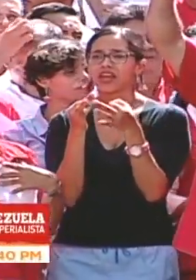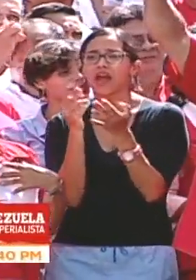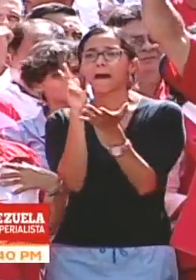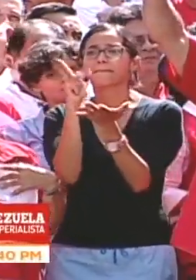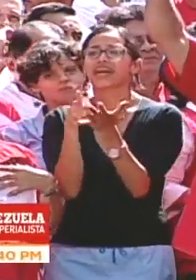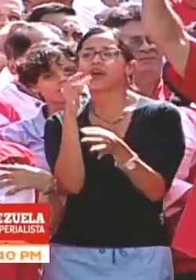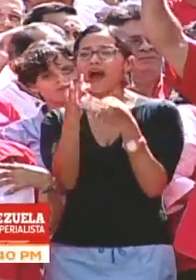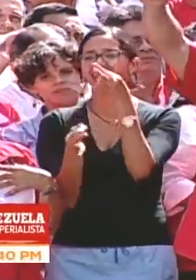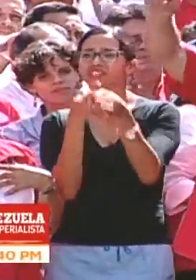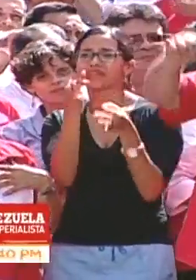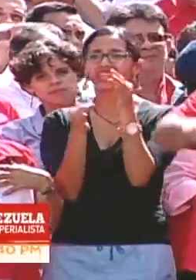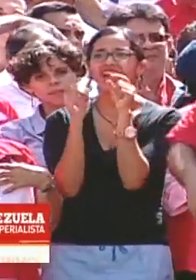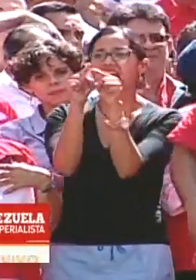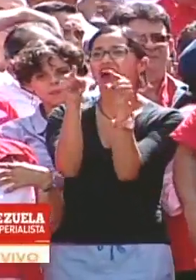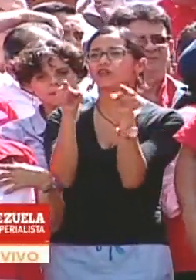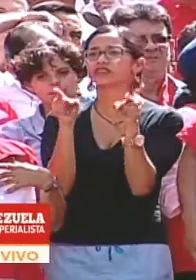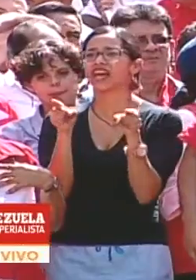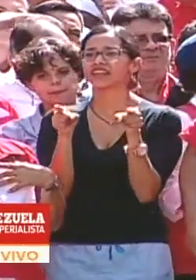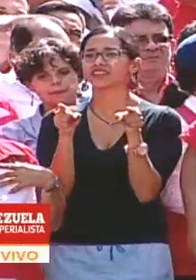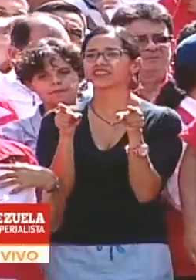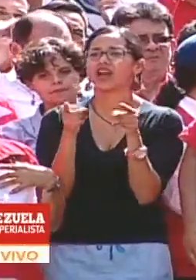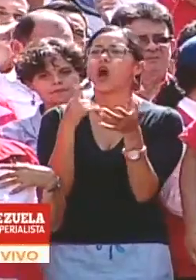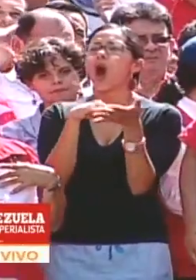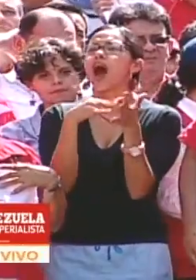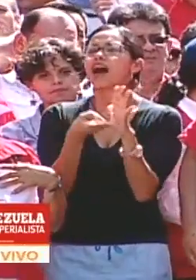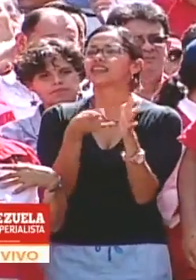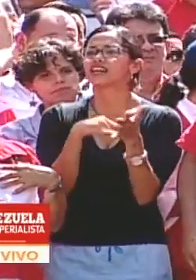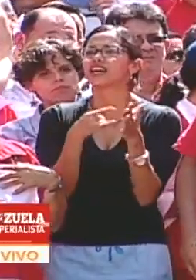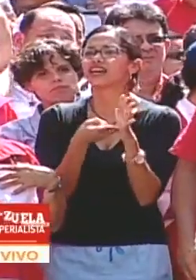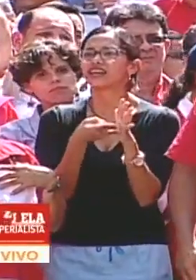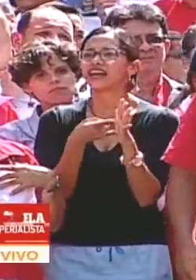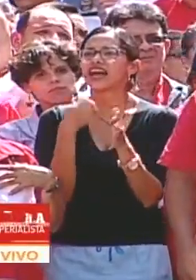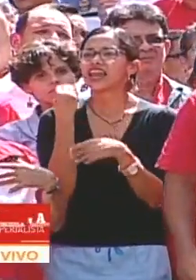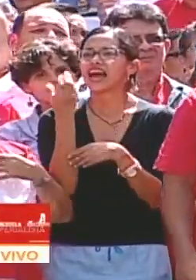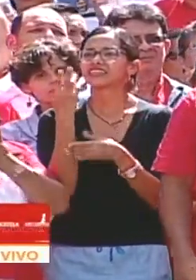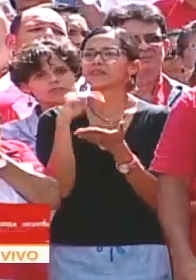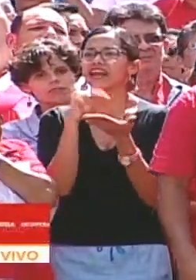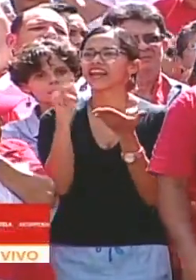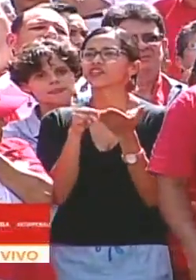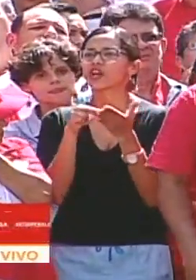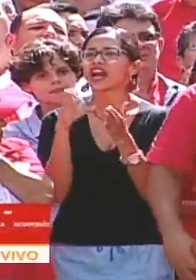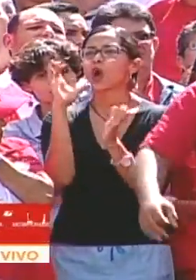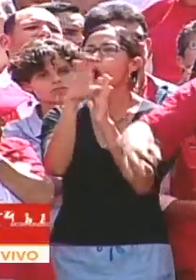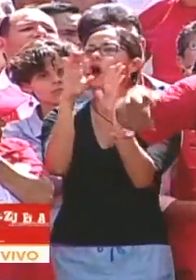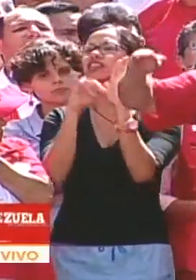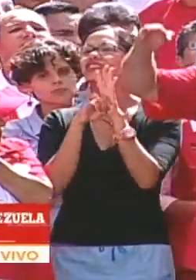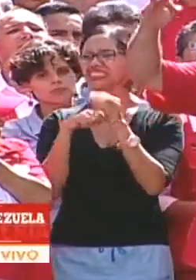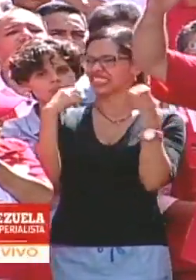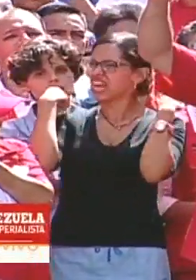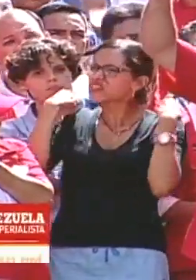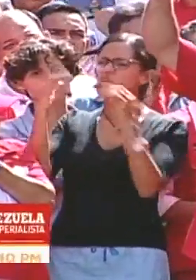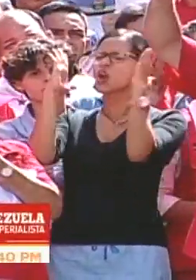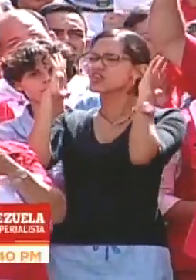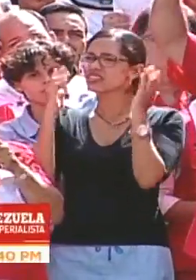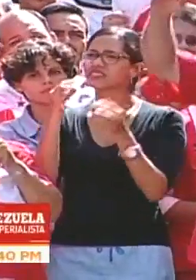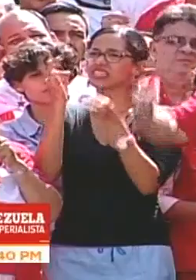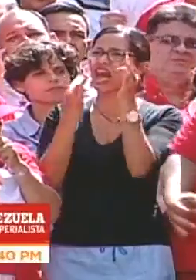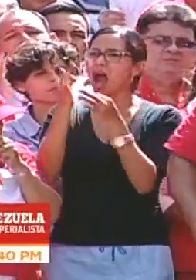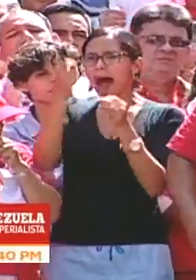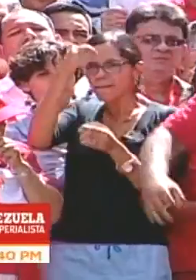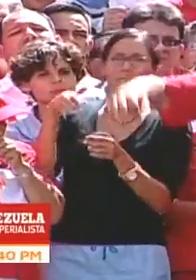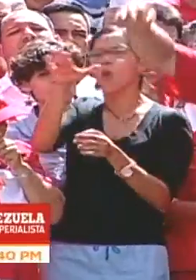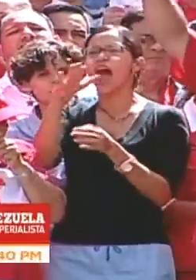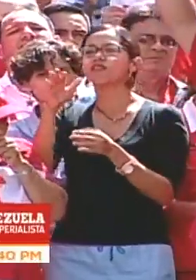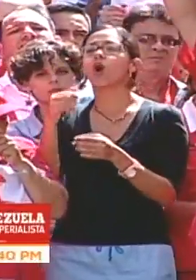Vengo a explicarles a ustedes lo que significa la Asamblea Nacional Constituyente. ¿Qué carajo le van a explicar ustedes